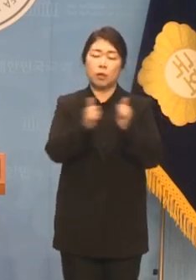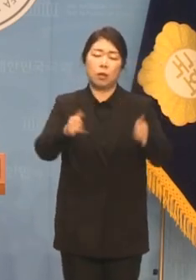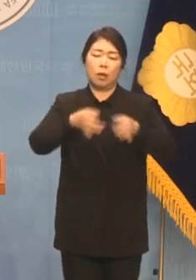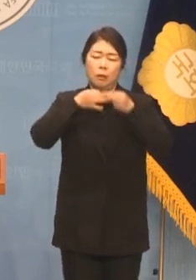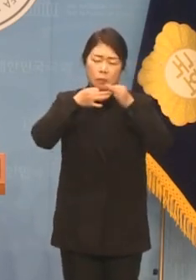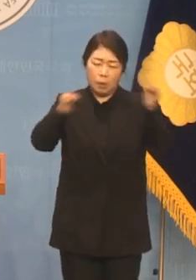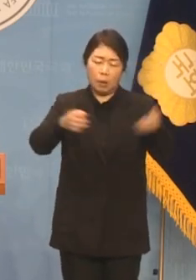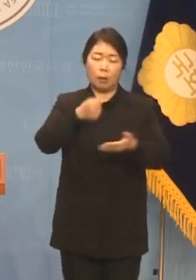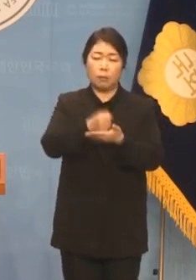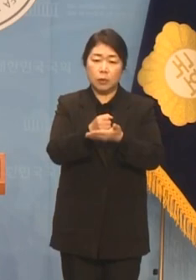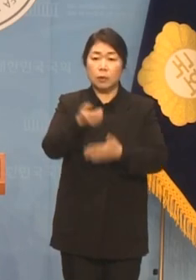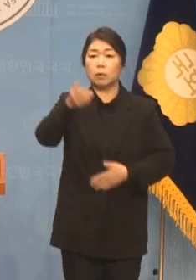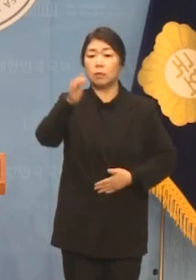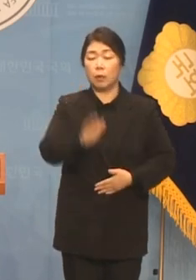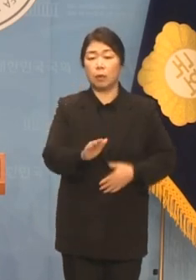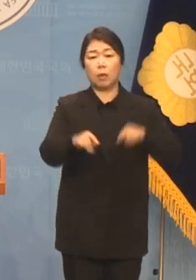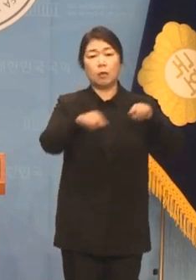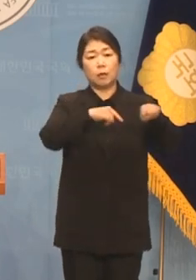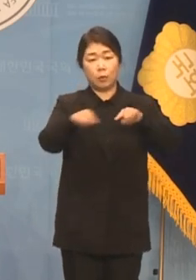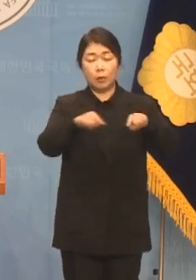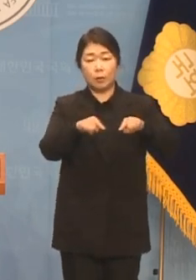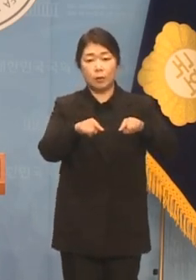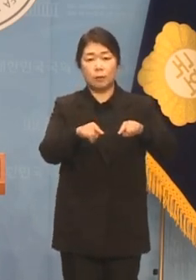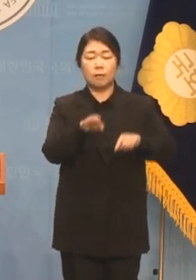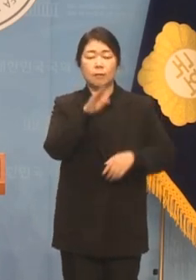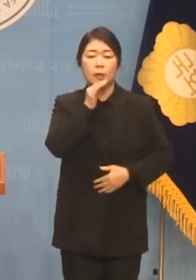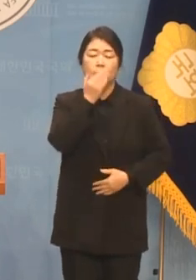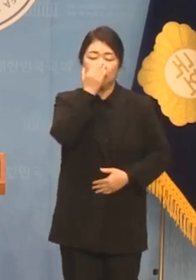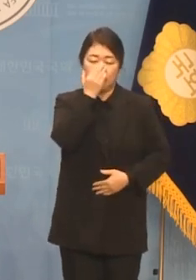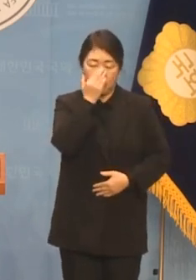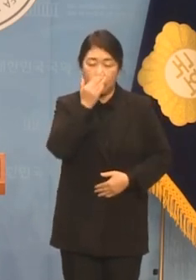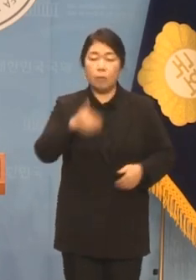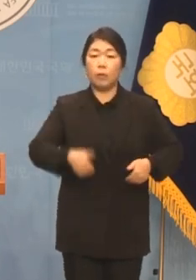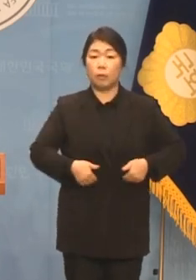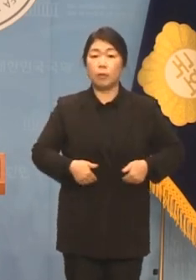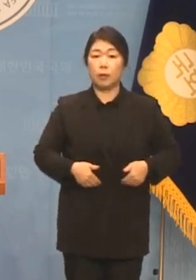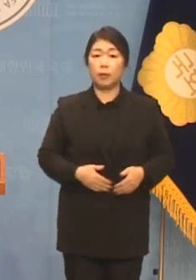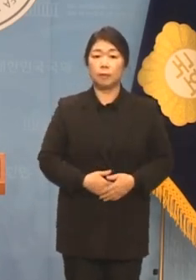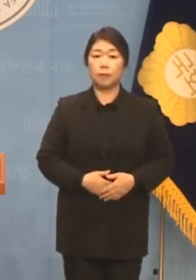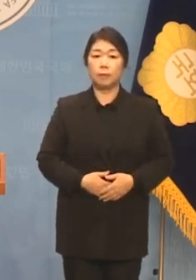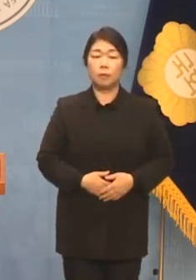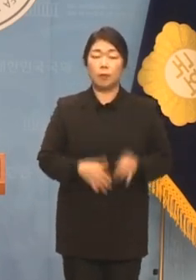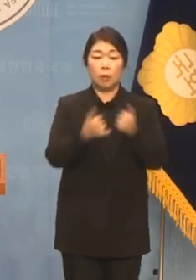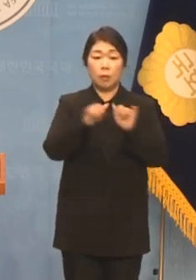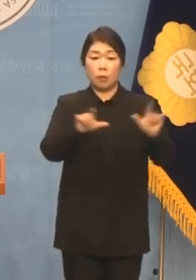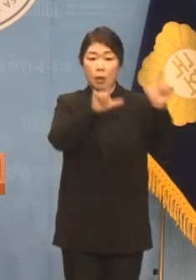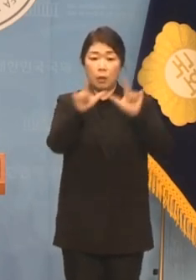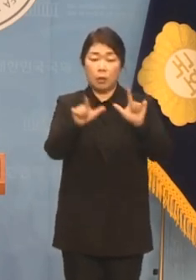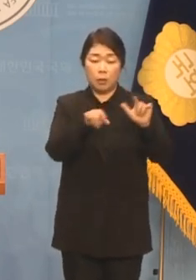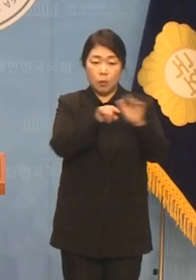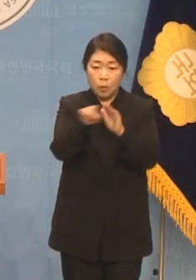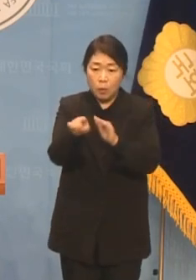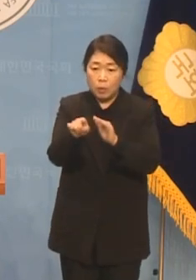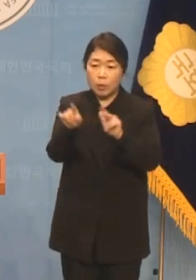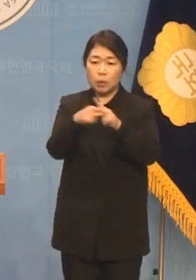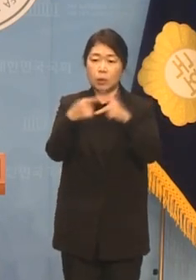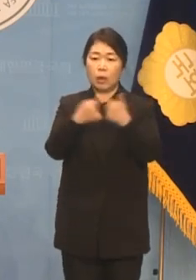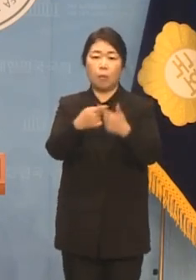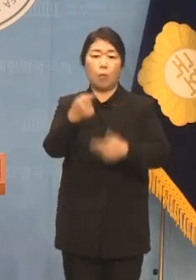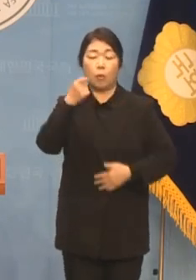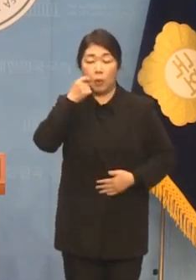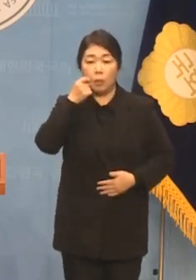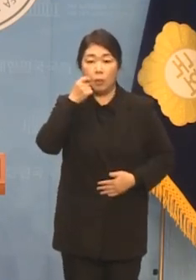앞에 정치는 그 어느 때보다 겸손해야 합니다 민생현장을 제대로 이해하지도 못한